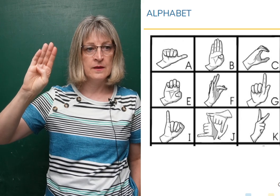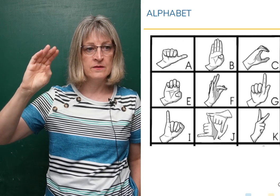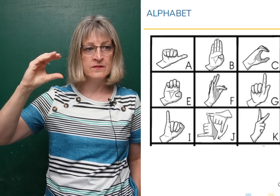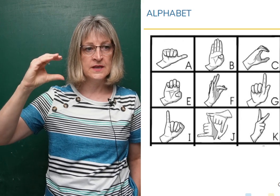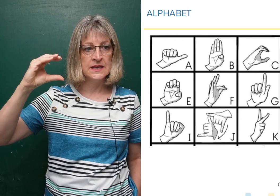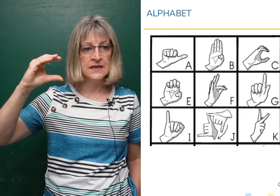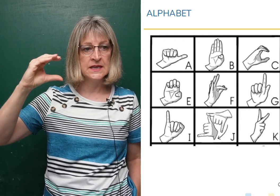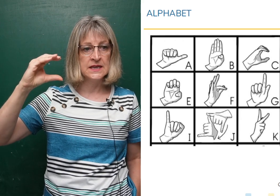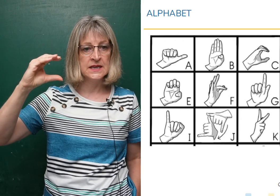C,